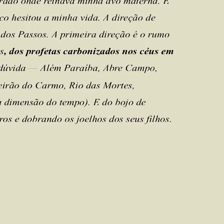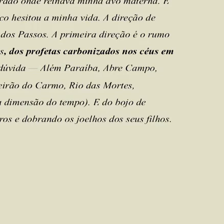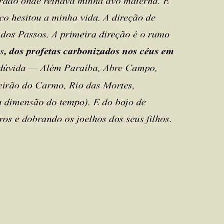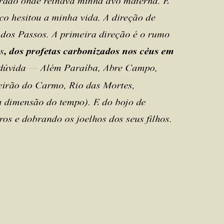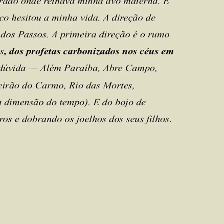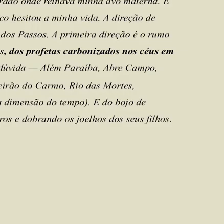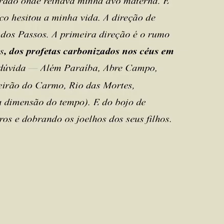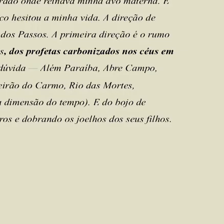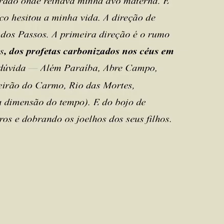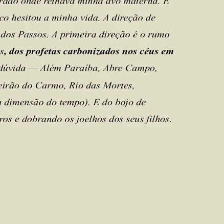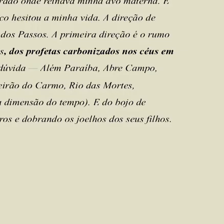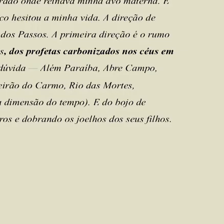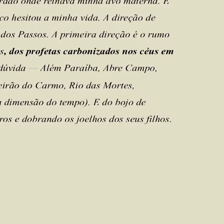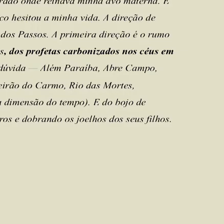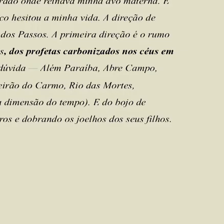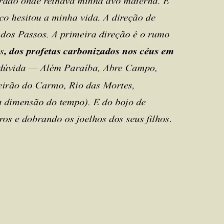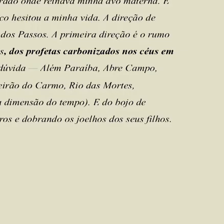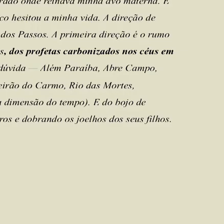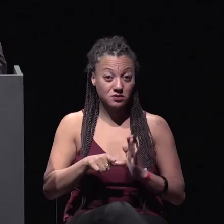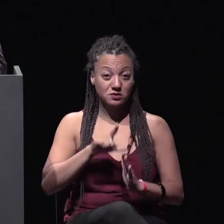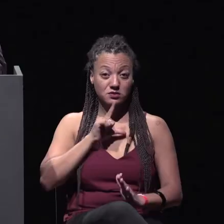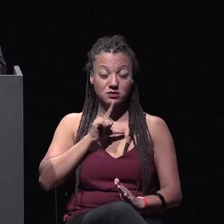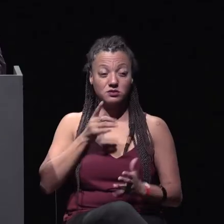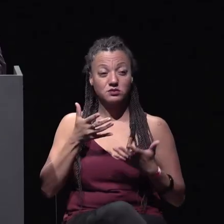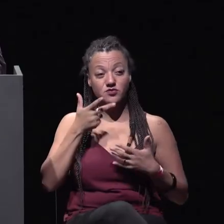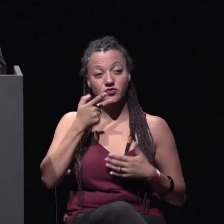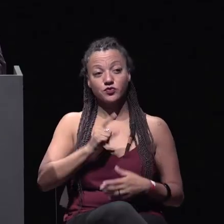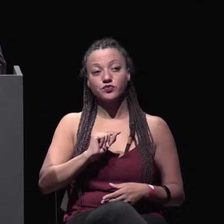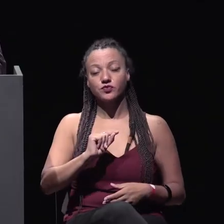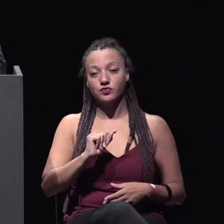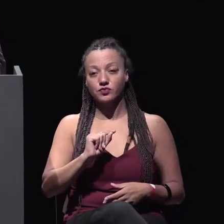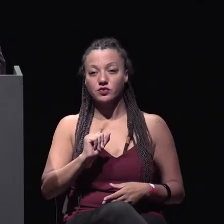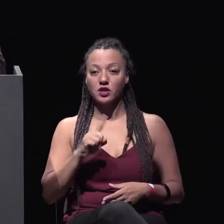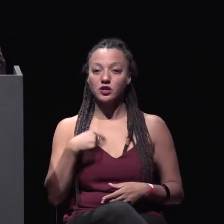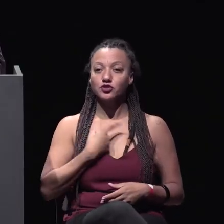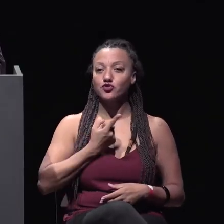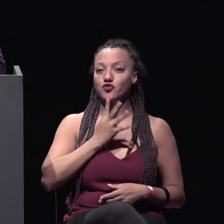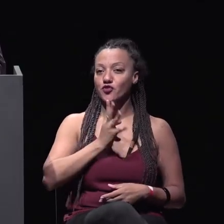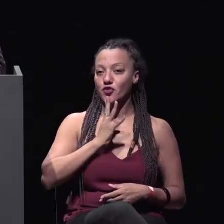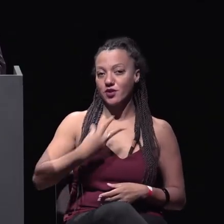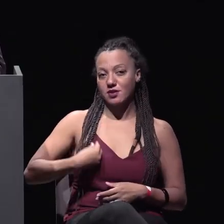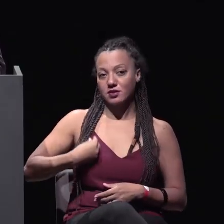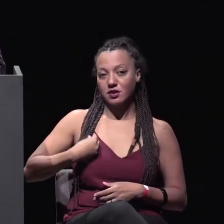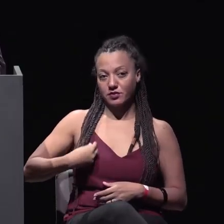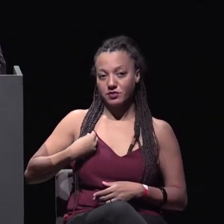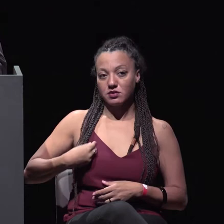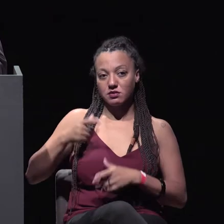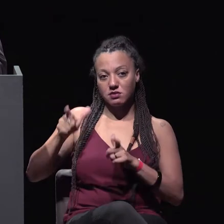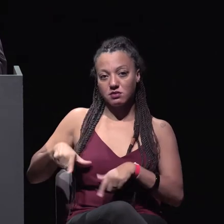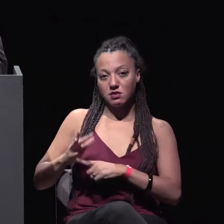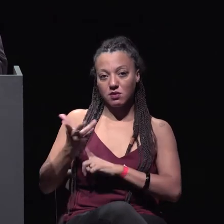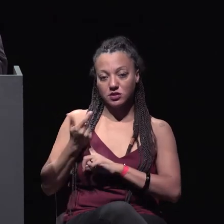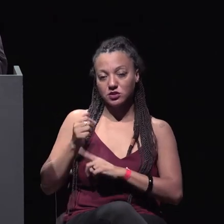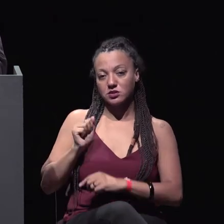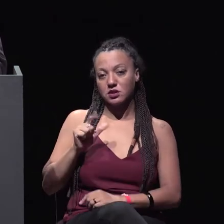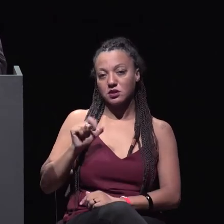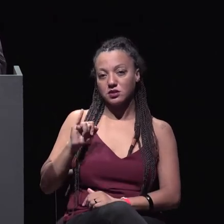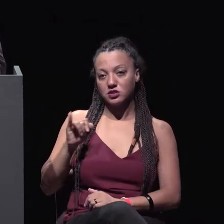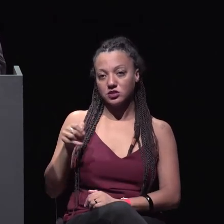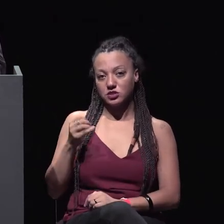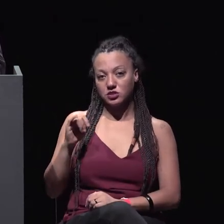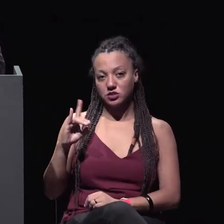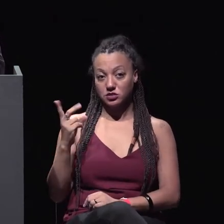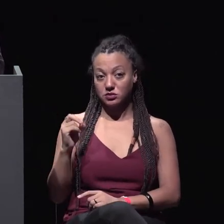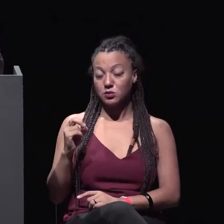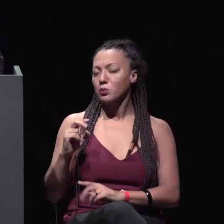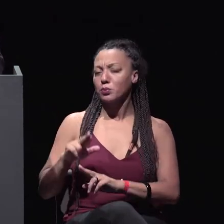pouquinho sobre isso mas antes de tudo queria dizer que nós conhecemos os dados da biografia do aleijadinho também sobretudo a partir de